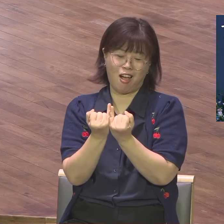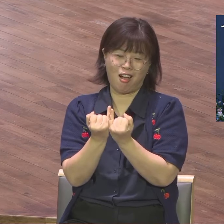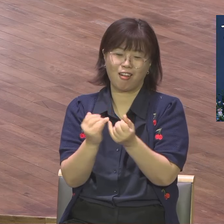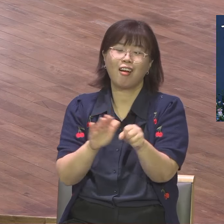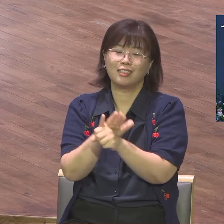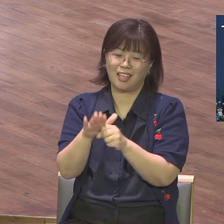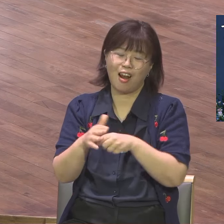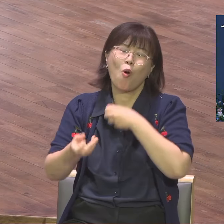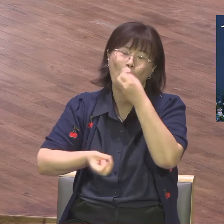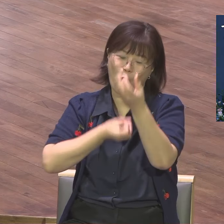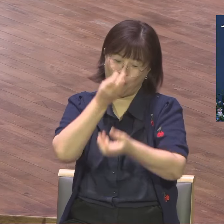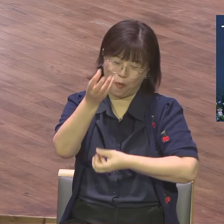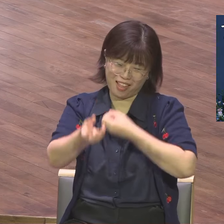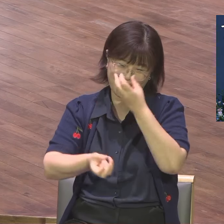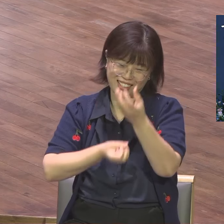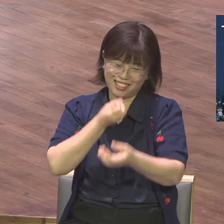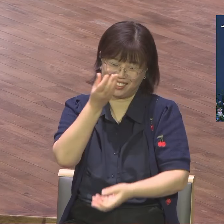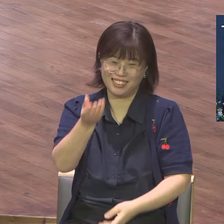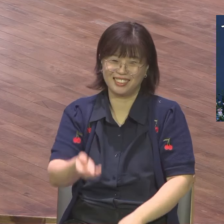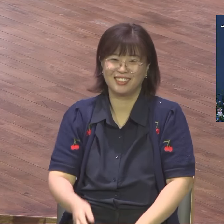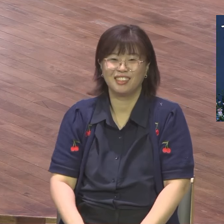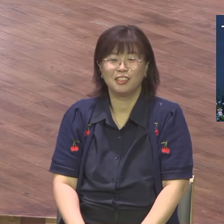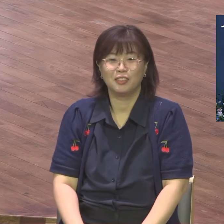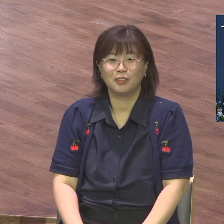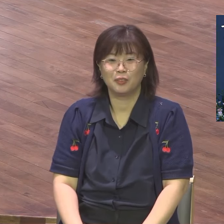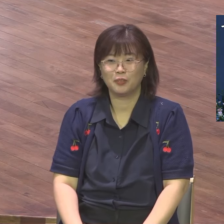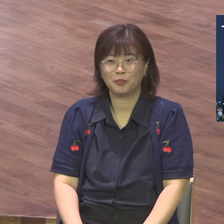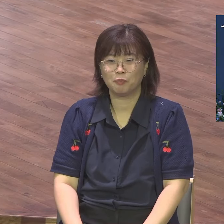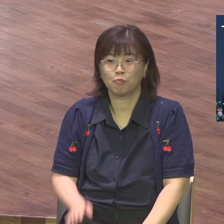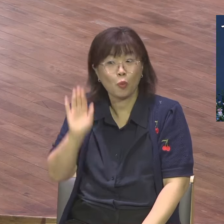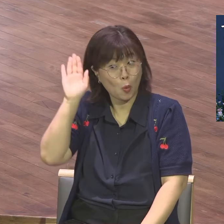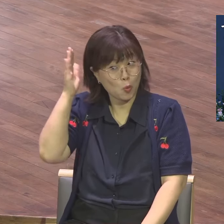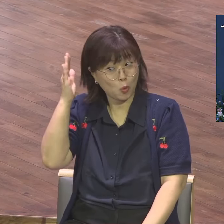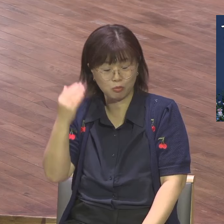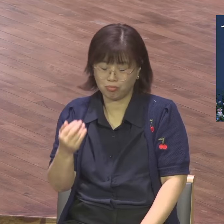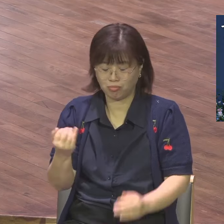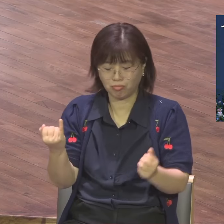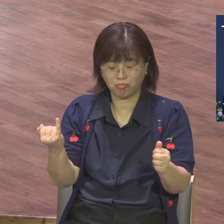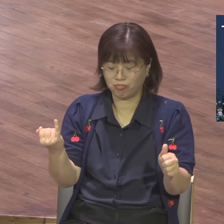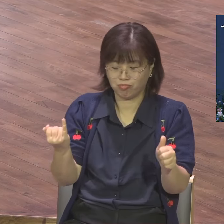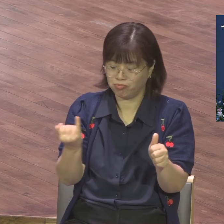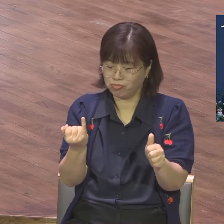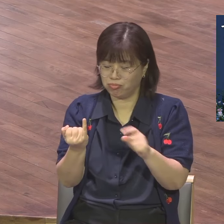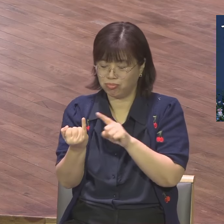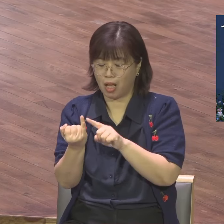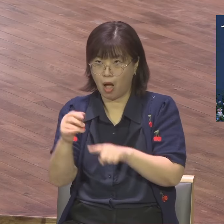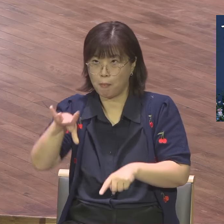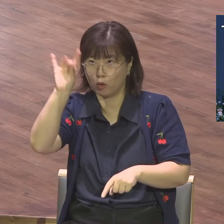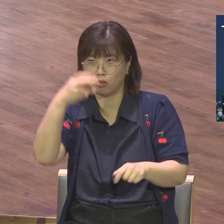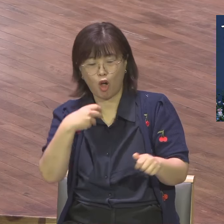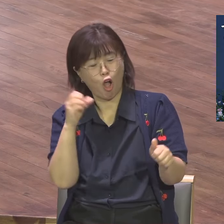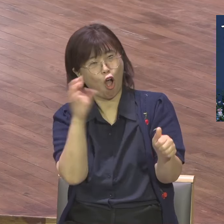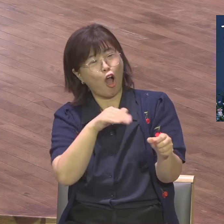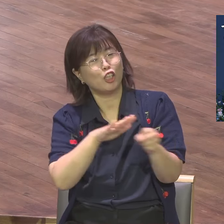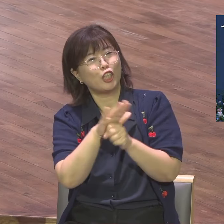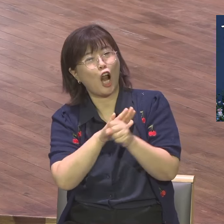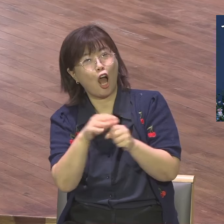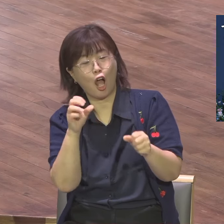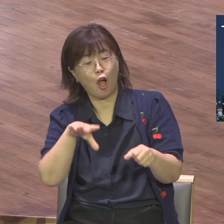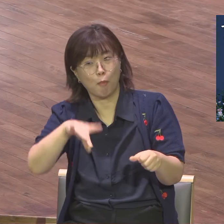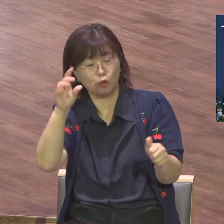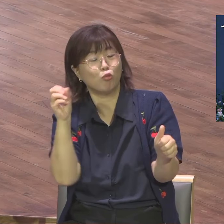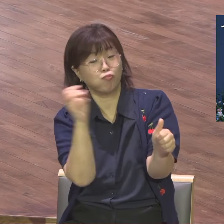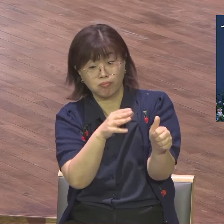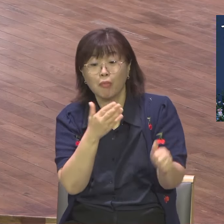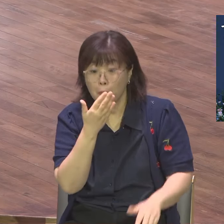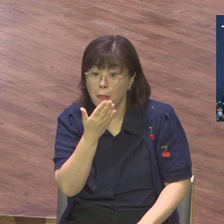여자가 먼저, 요즘은 뭐 여자가 남자에게 먼저 사랑을 고백할 수 있죠. 올림픽 보니까 여자가